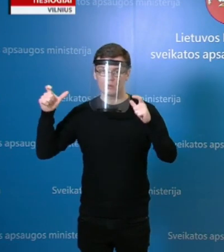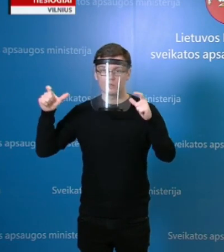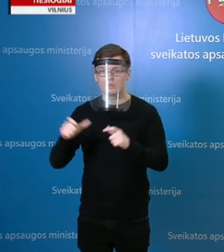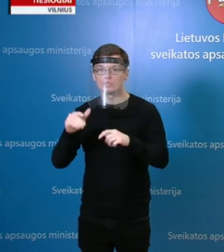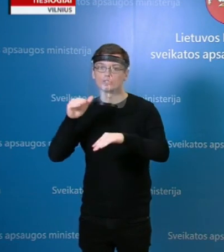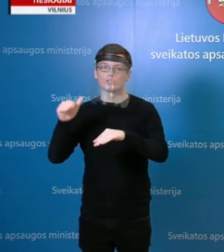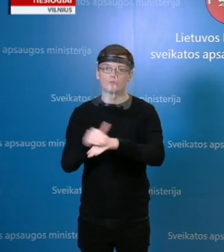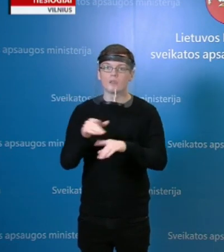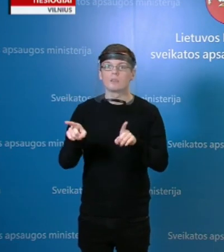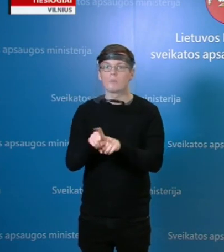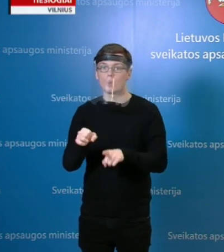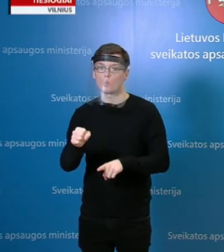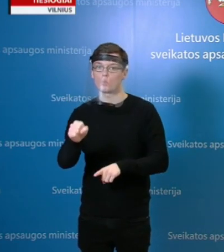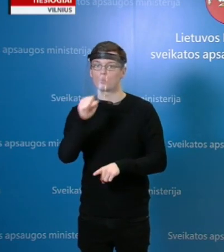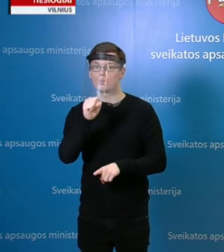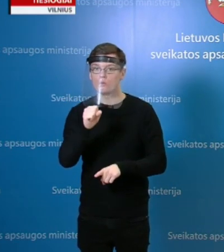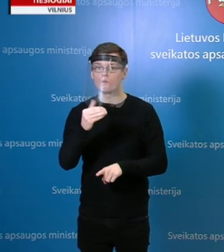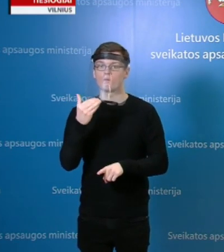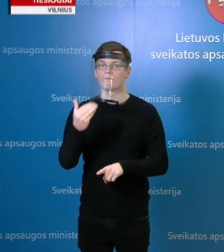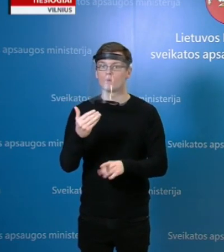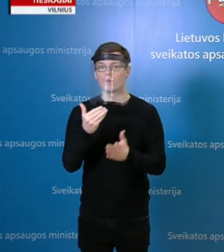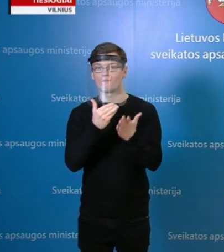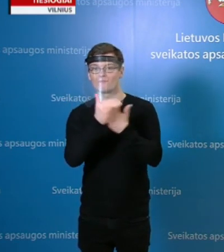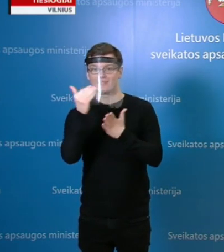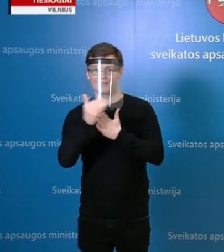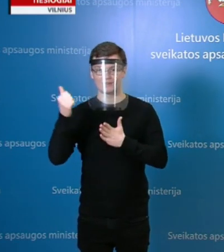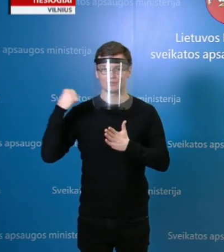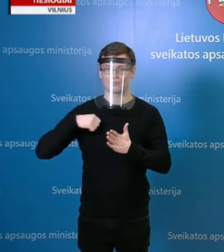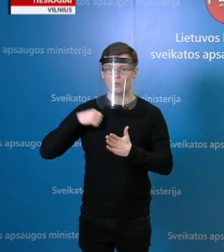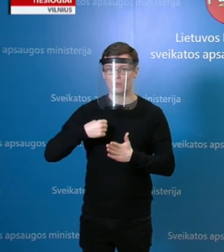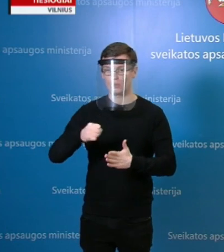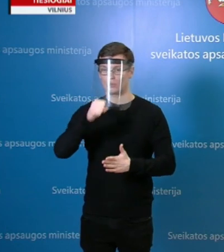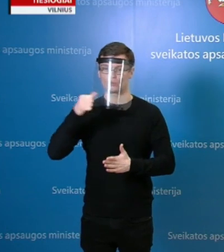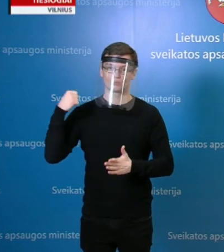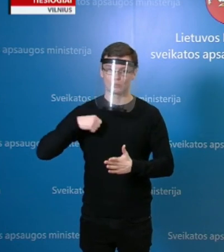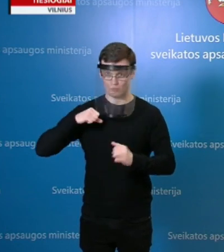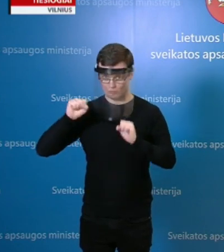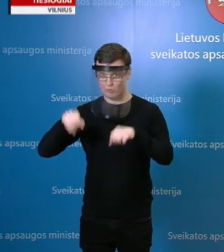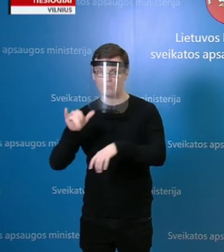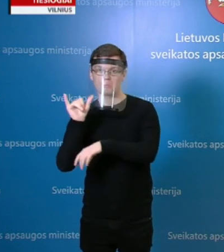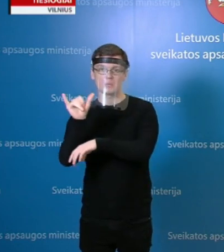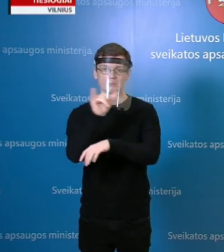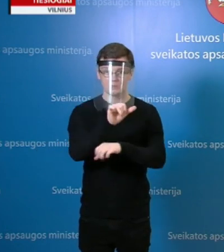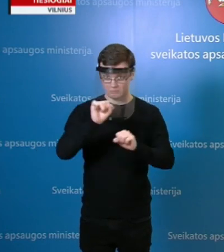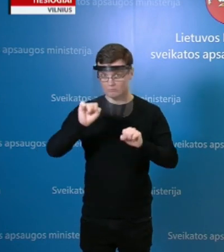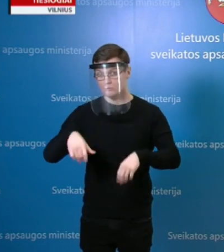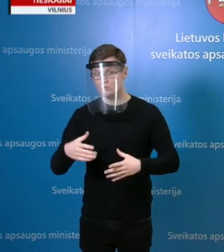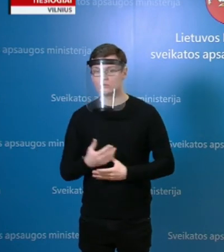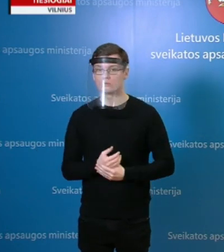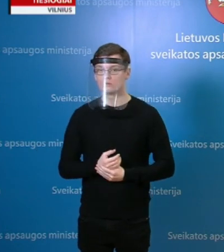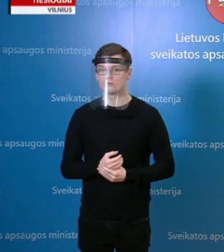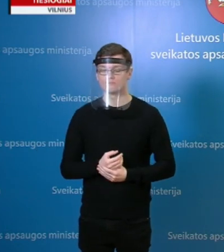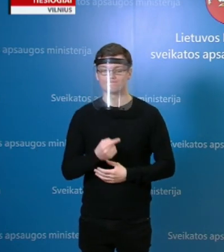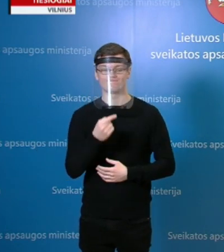senelius ir visus vyresnio amžiaus žmonės? Ką čia galėtume pasakyti? Ačiū. Visų nepulkim